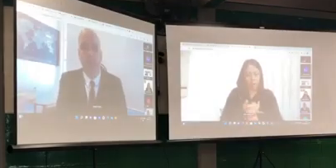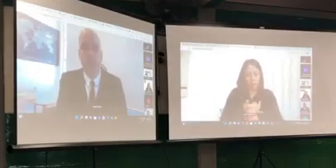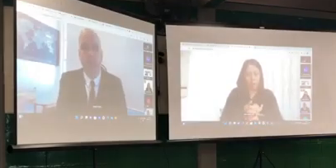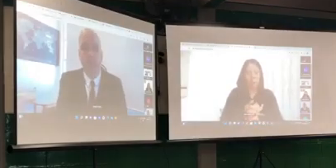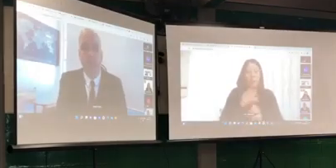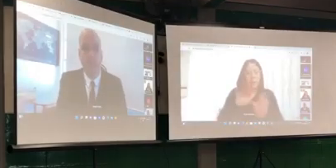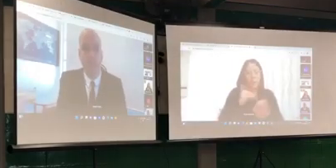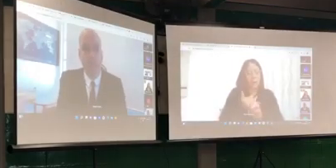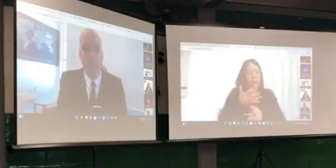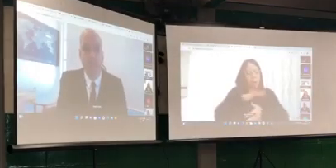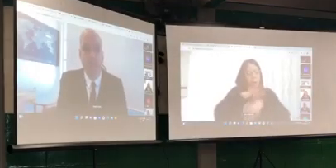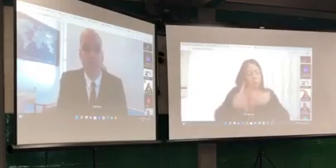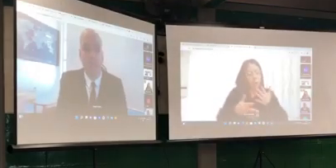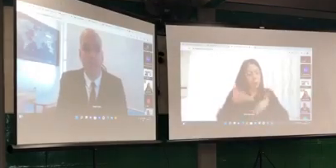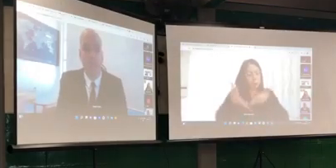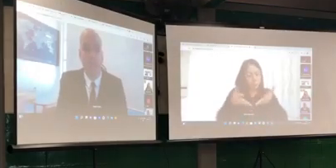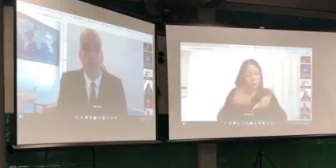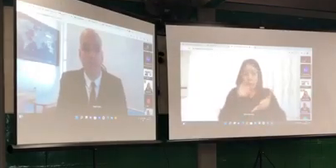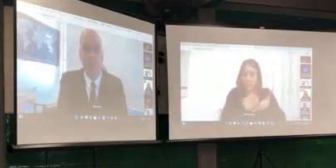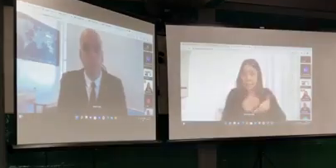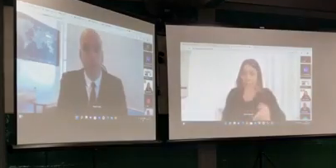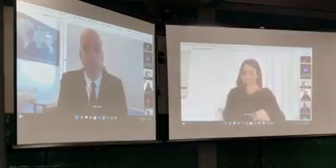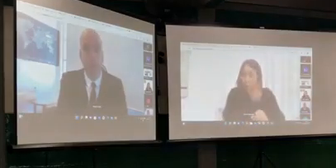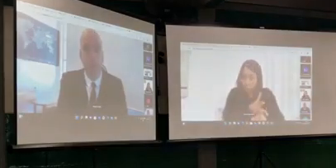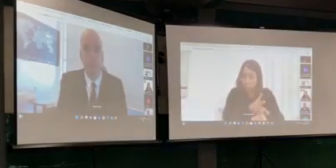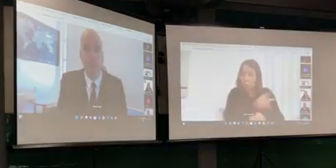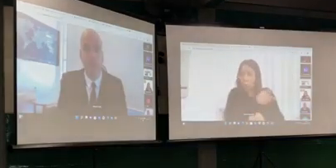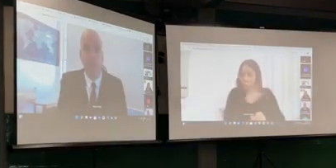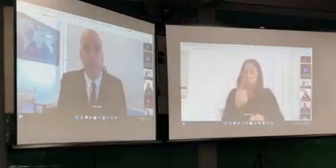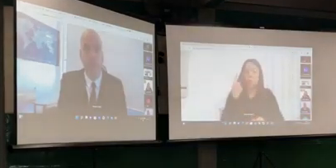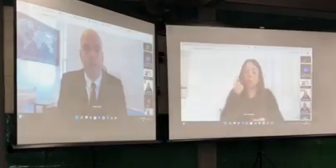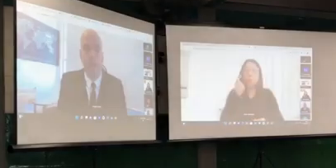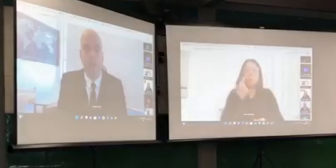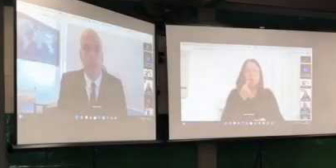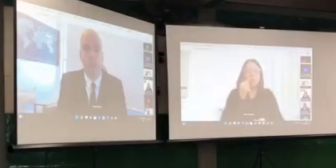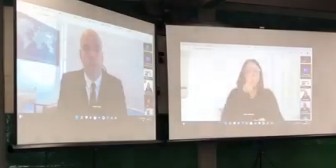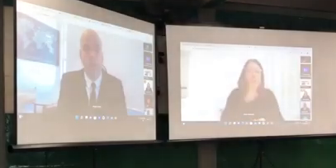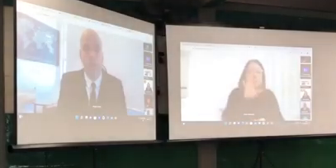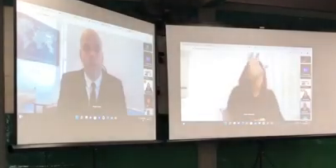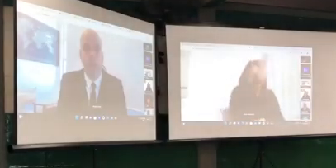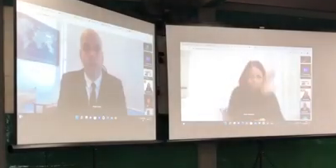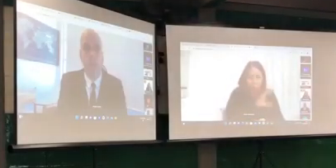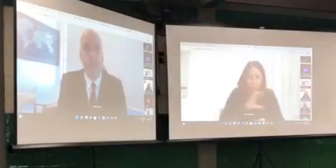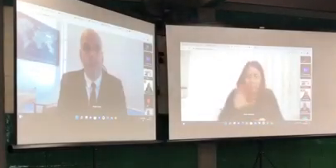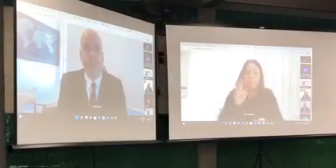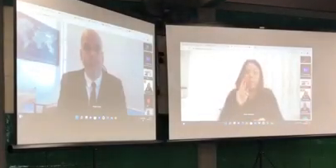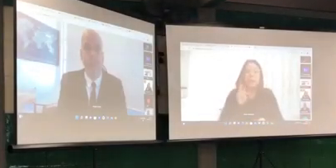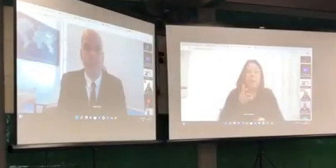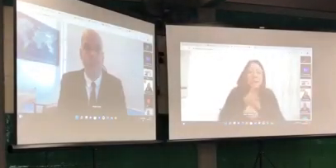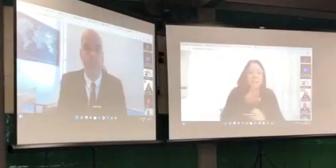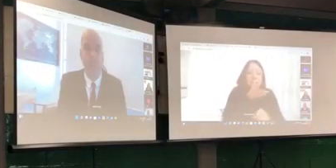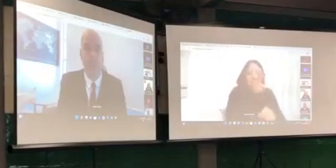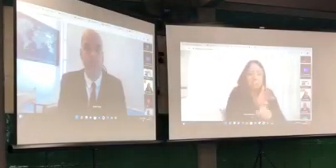Advogado Libras, e esse é um vídeo que muitos surdos, né, pelo Brasil todo acabam acessando. E